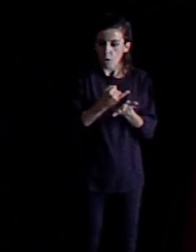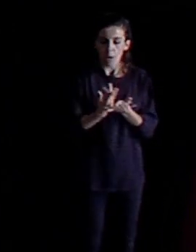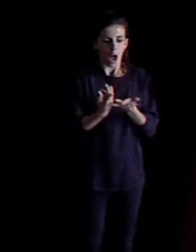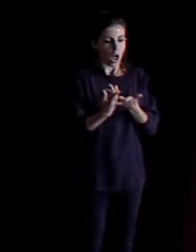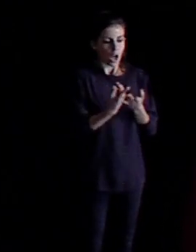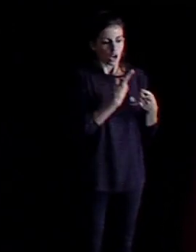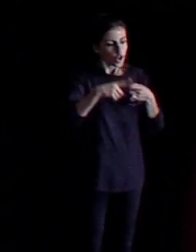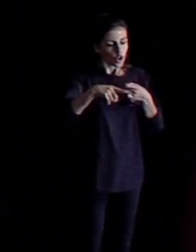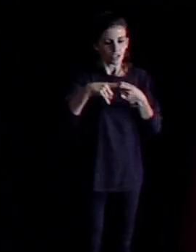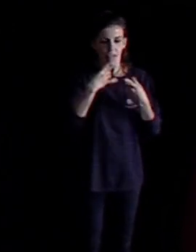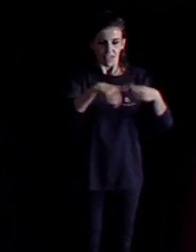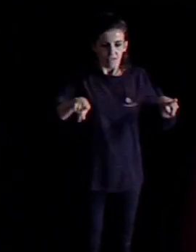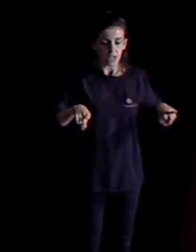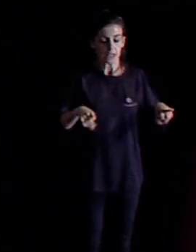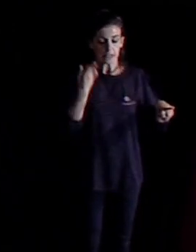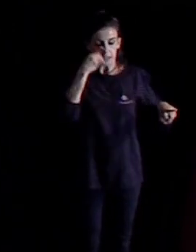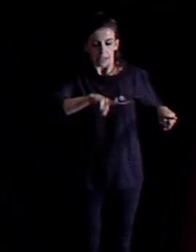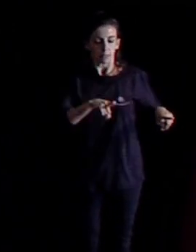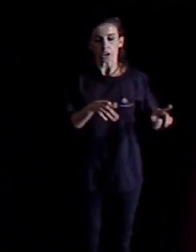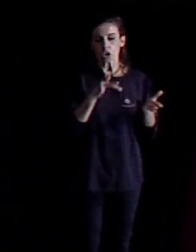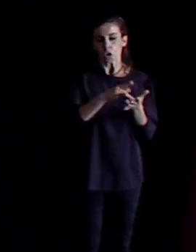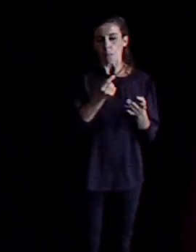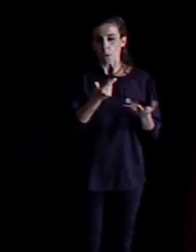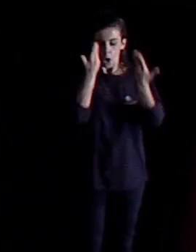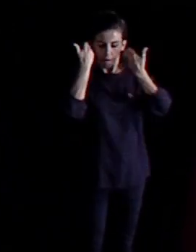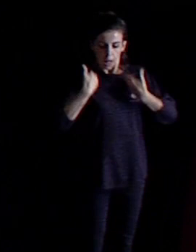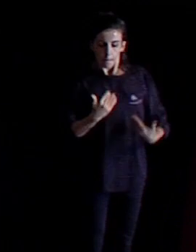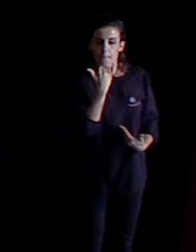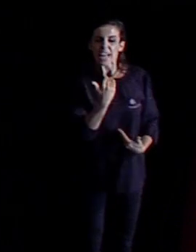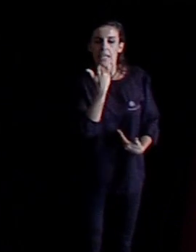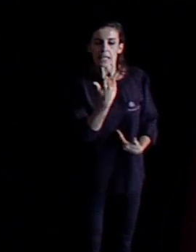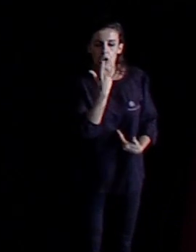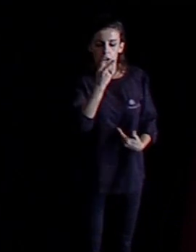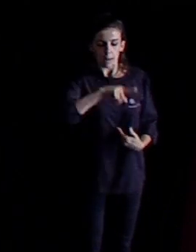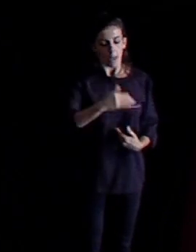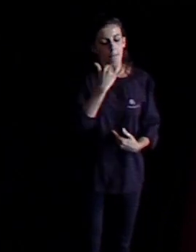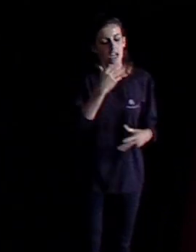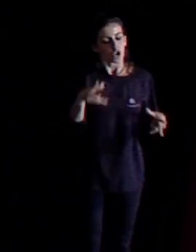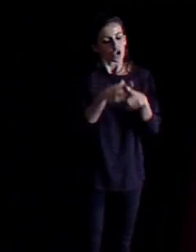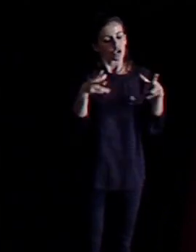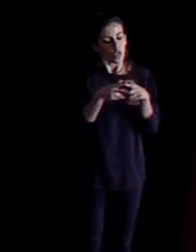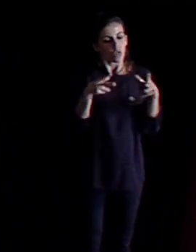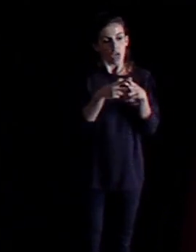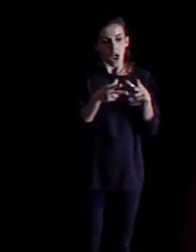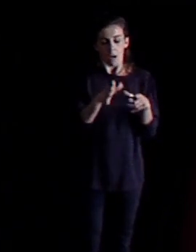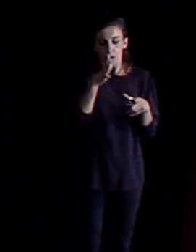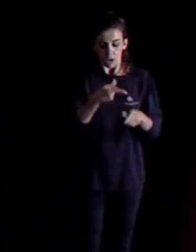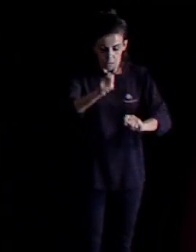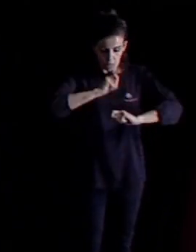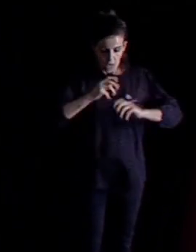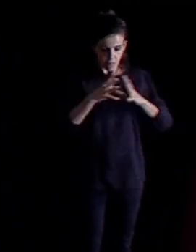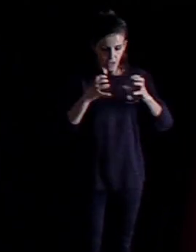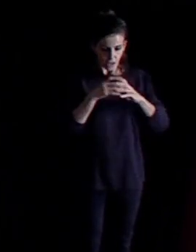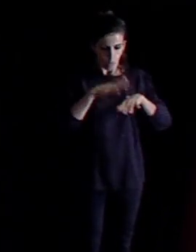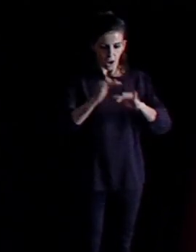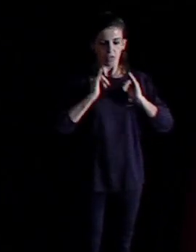complejas sensaciones y el riesgo y correr riesgos físicos y sociales por el deseo de disfrutar de